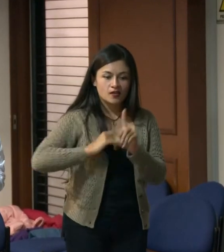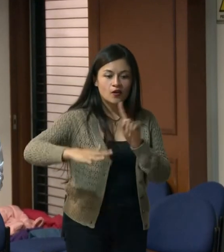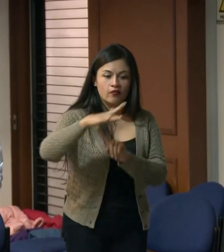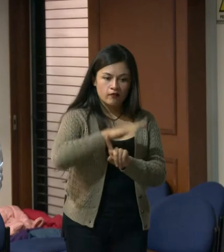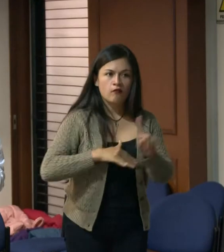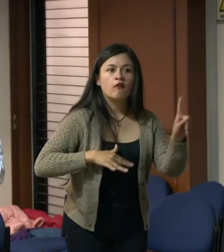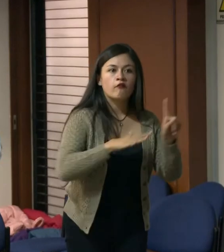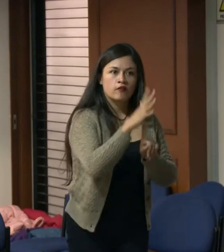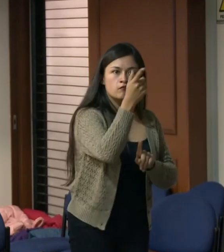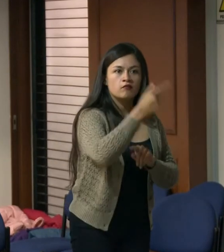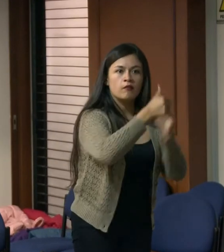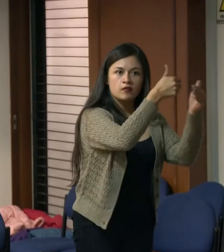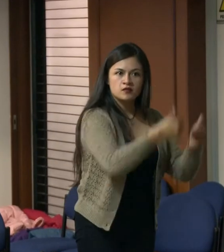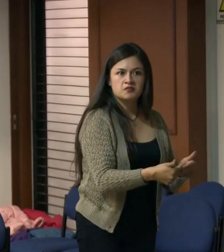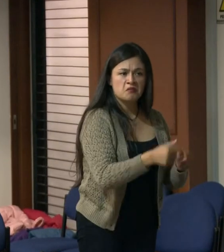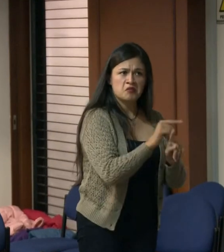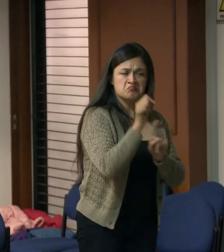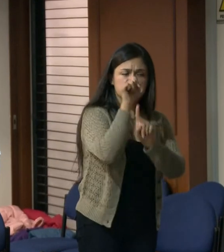la discapacidad.